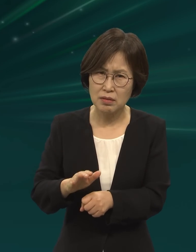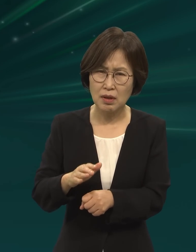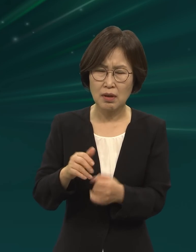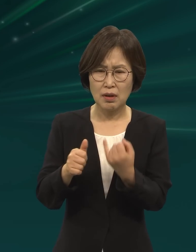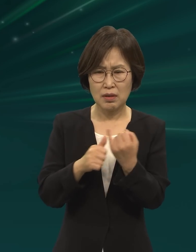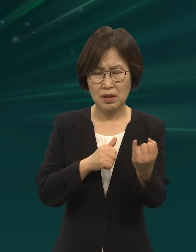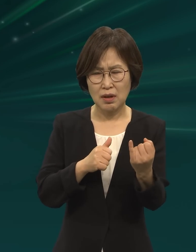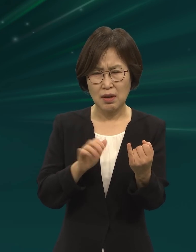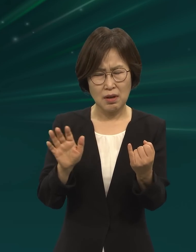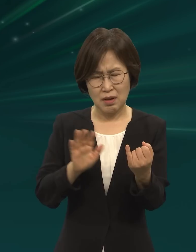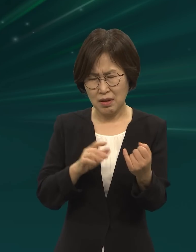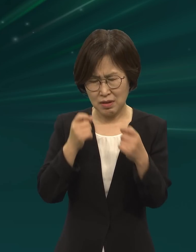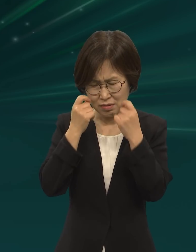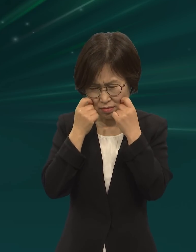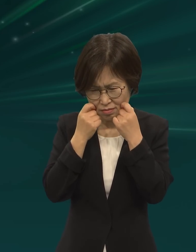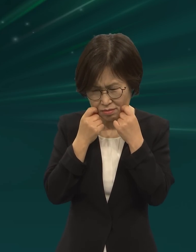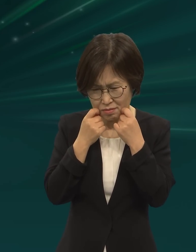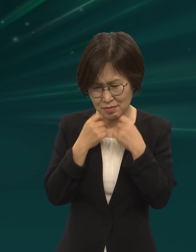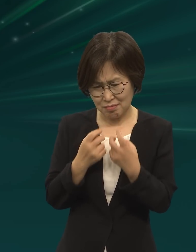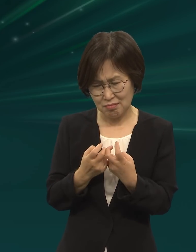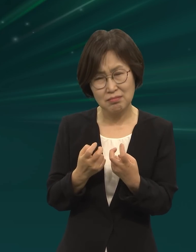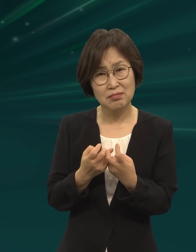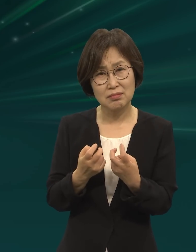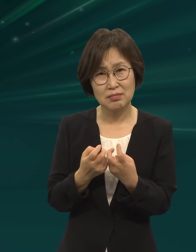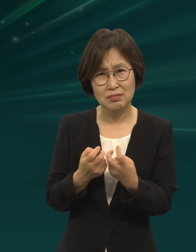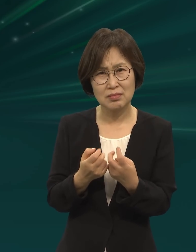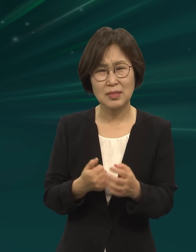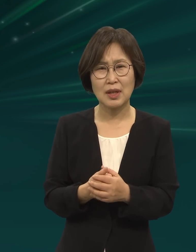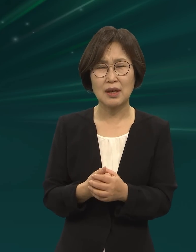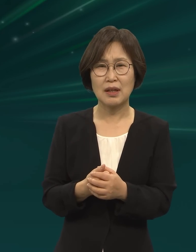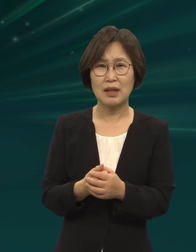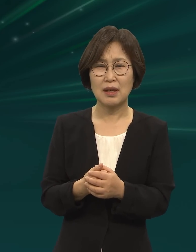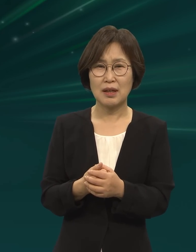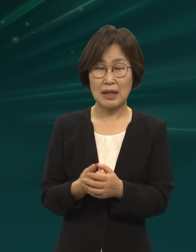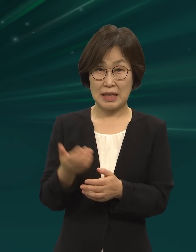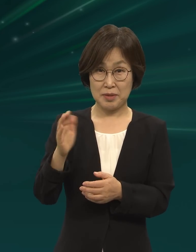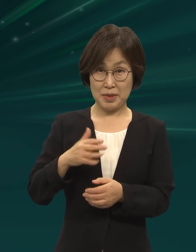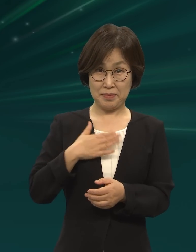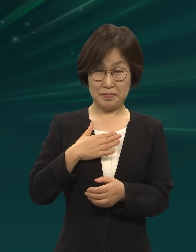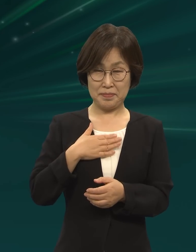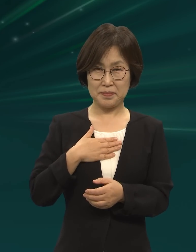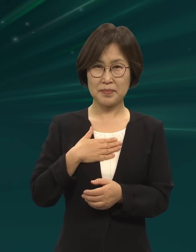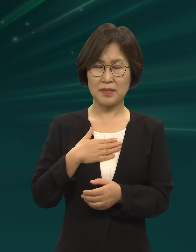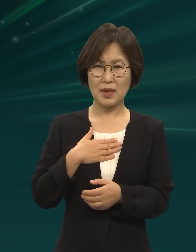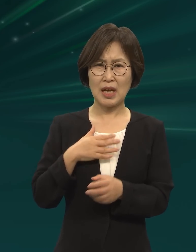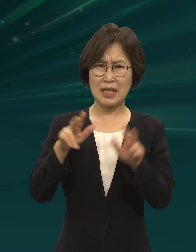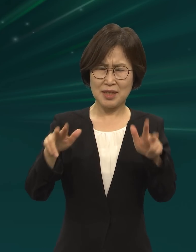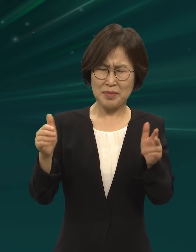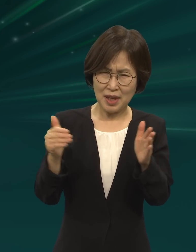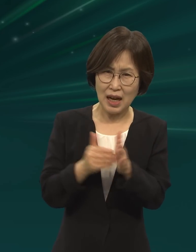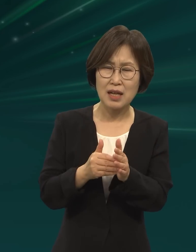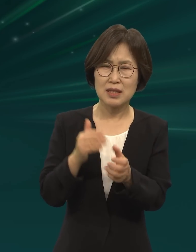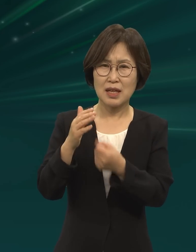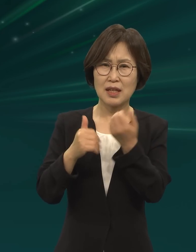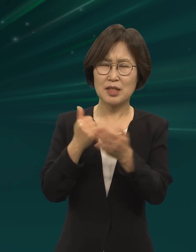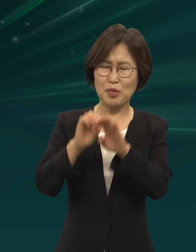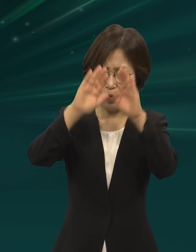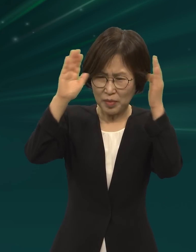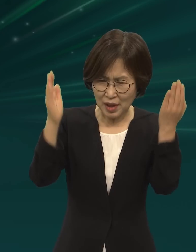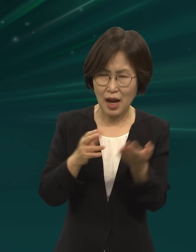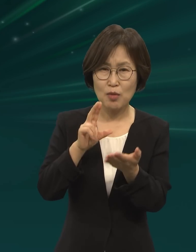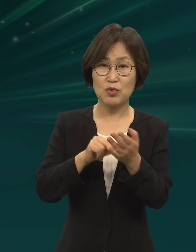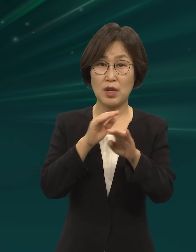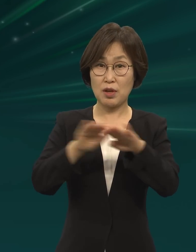이렇게 말했다고. 그래서 지금까지 우리 하나님께서 모든 문제들을 해결했었는데 이